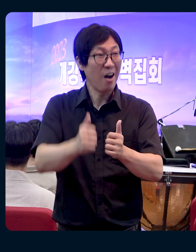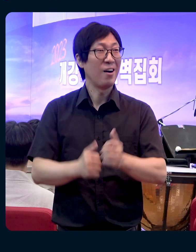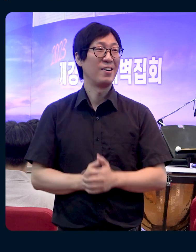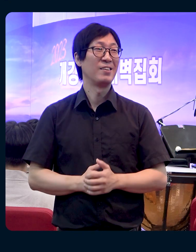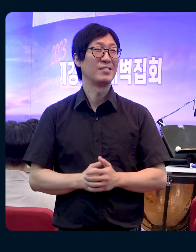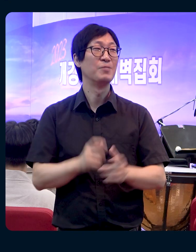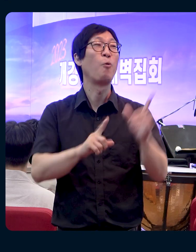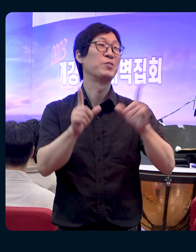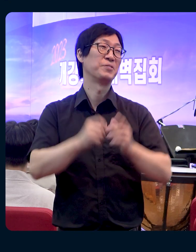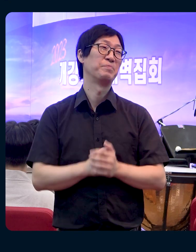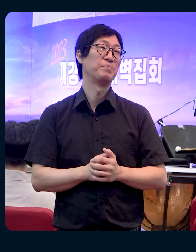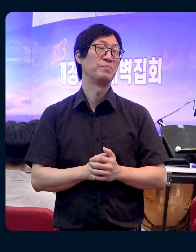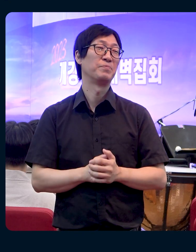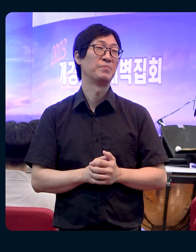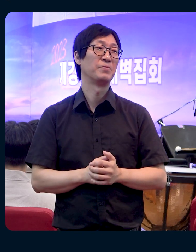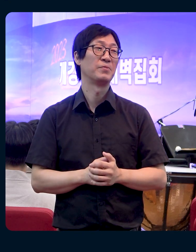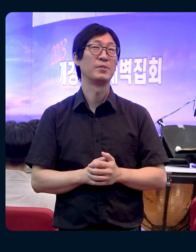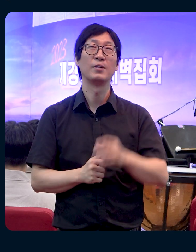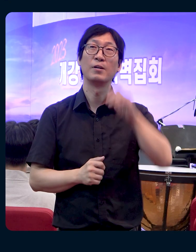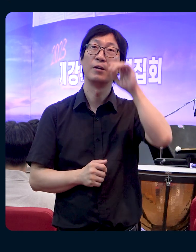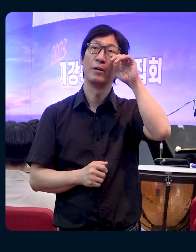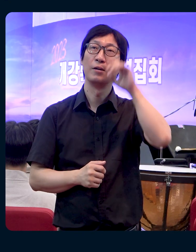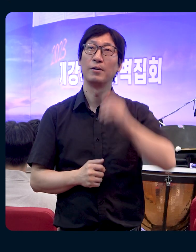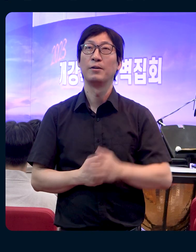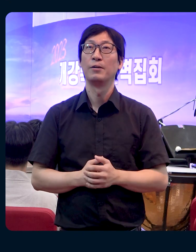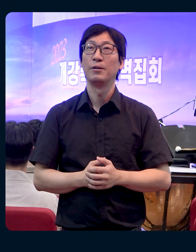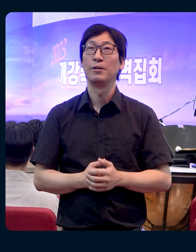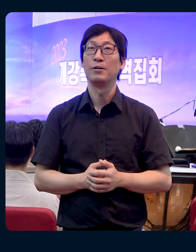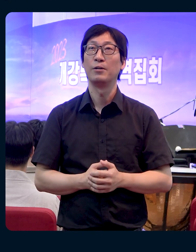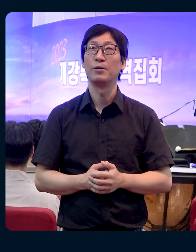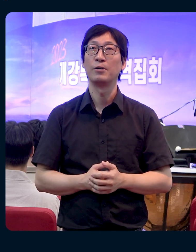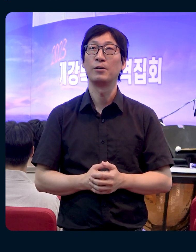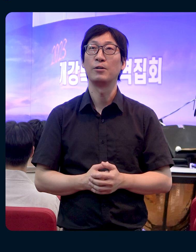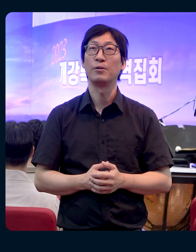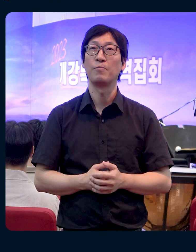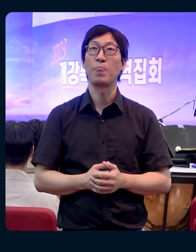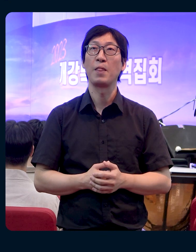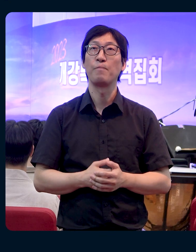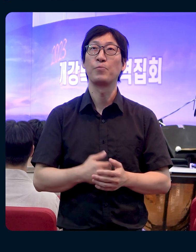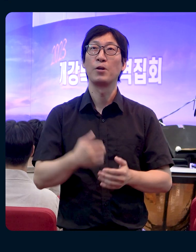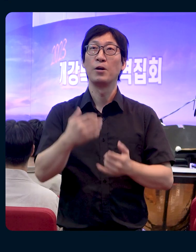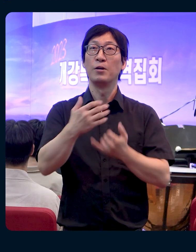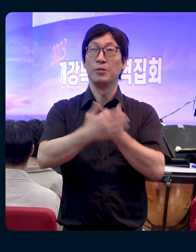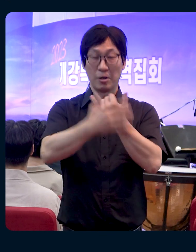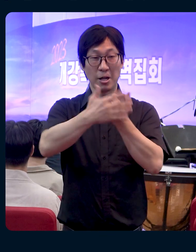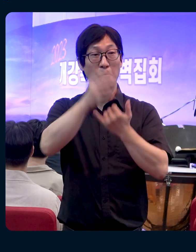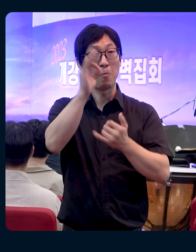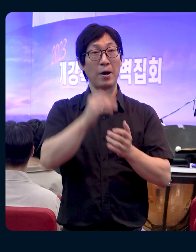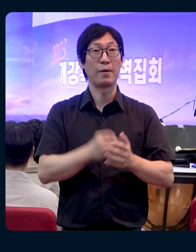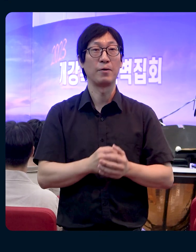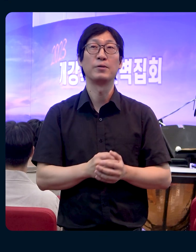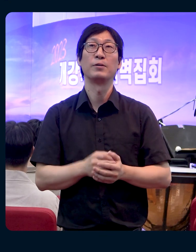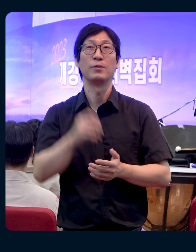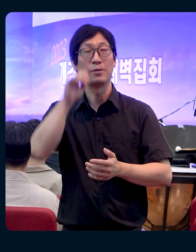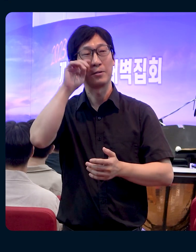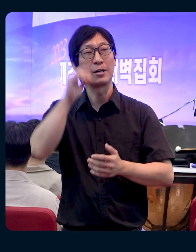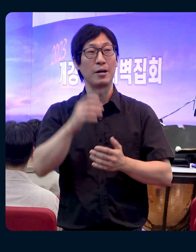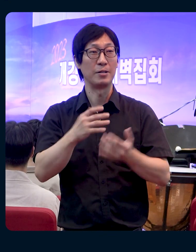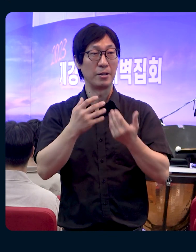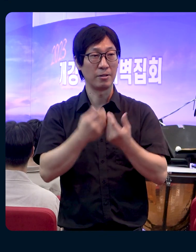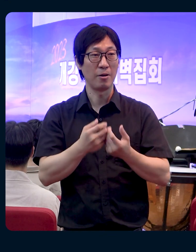거예요. 여러분 영상 보면 영상도 잘 잡아서 막 나중에 슬로우 비디오로 보여주잖아요.